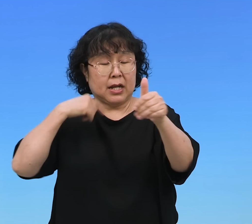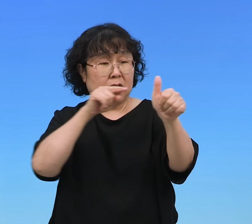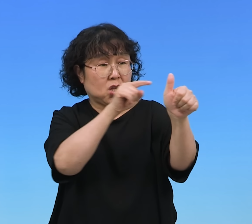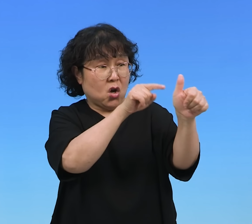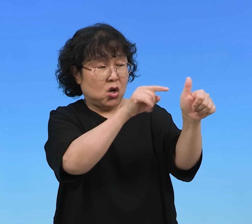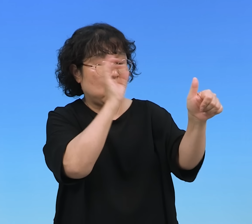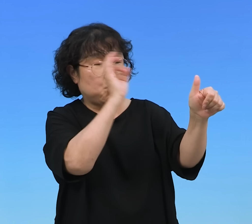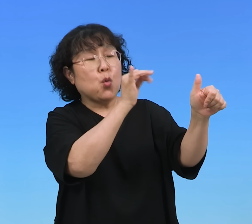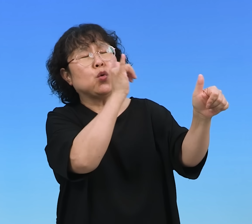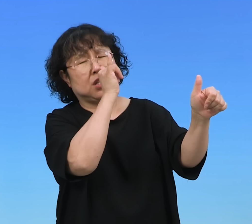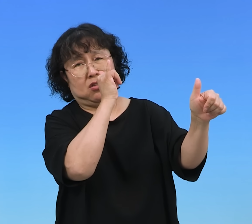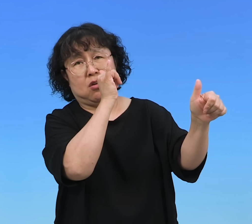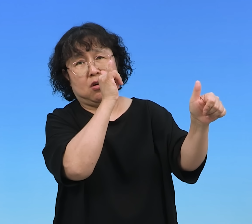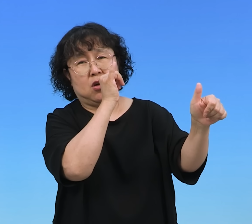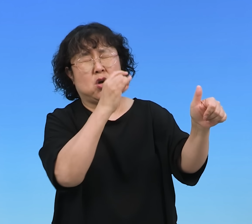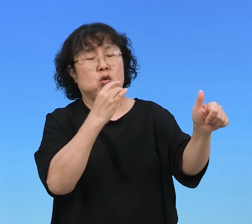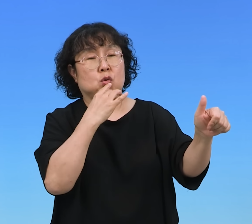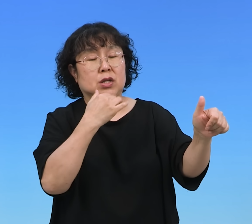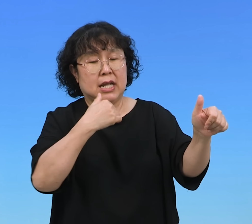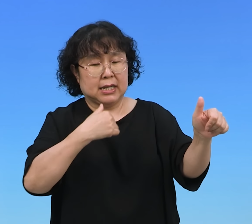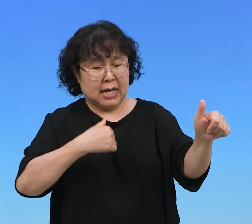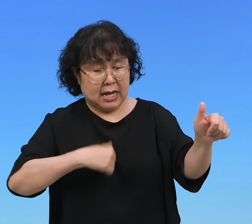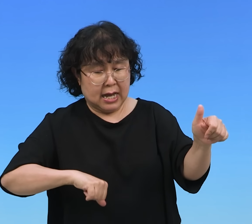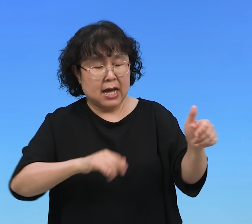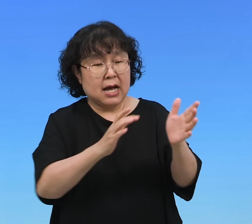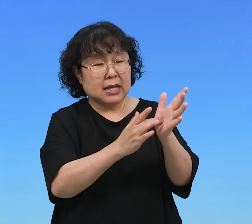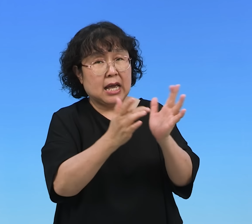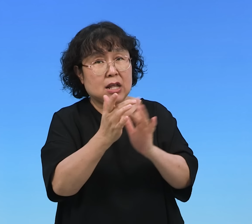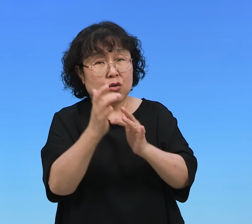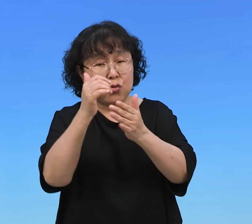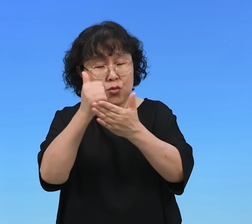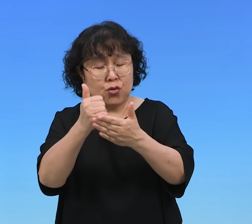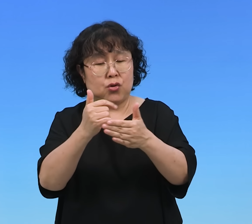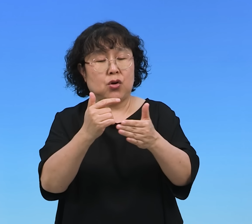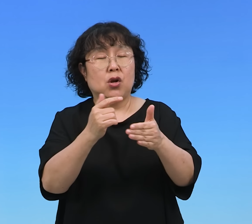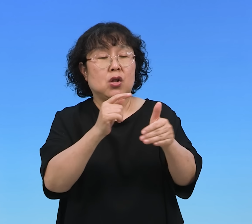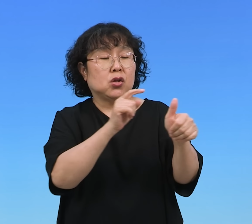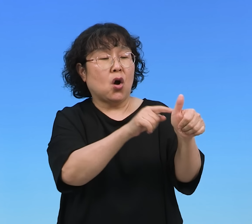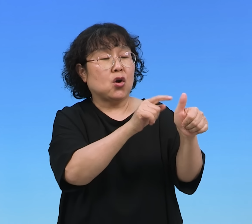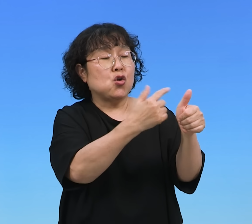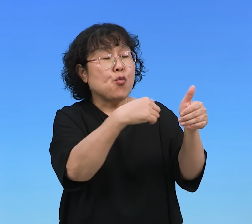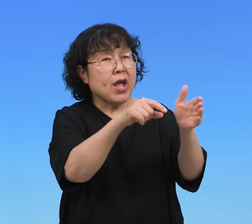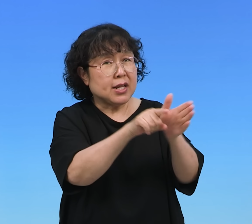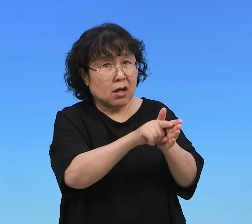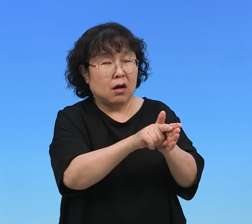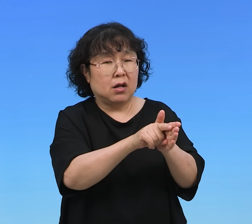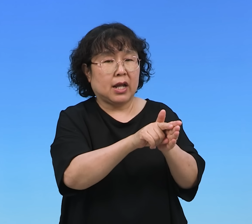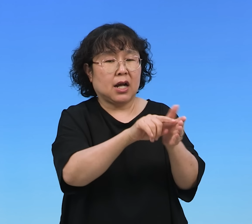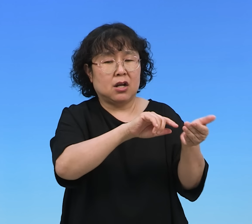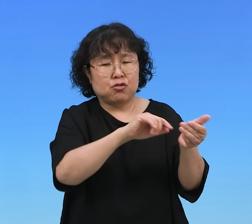독생자 예수 그리스도 전부를 내어주고 너를 구했거든.